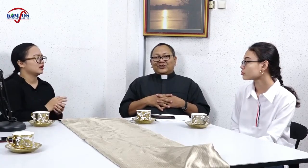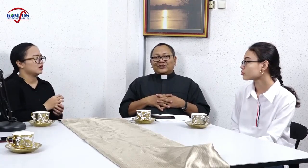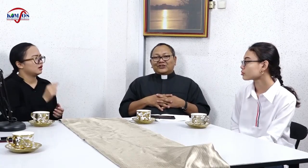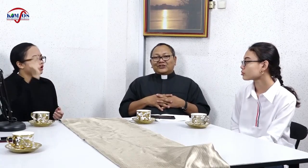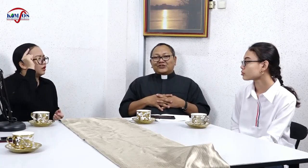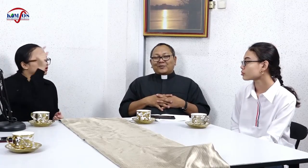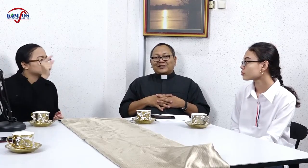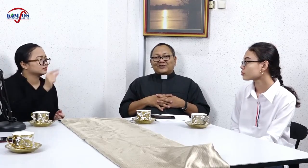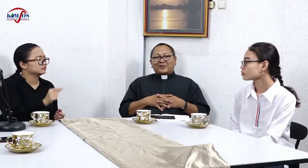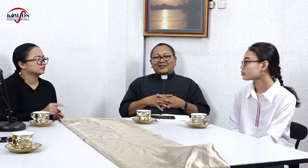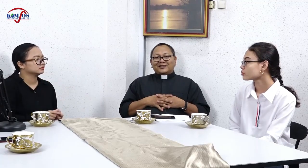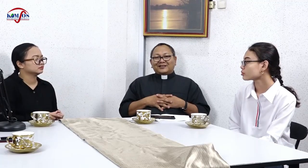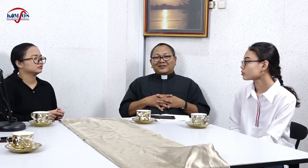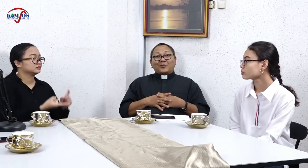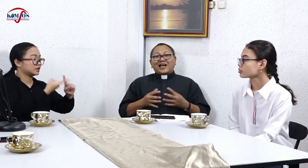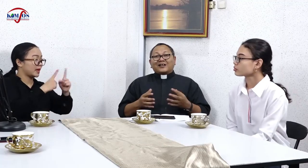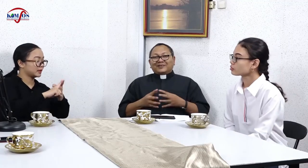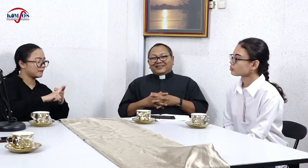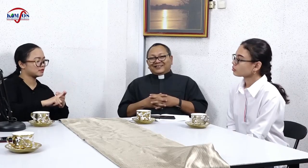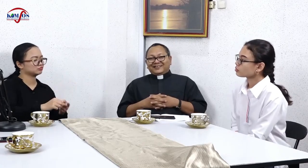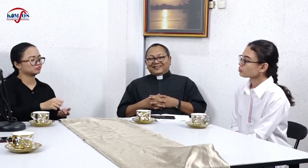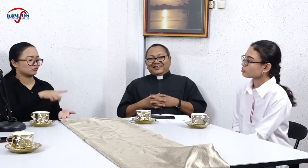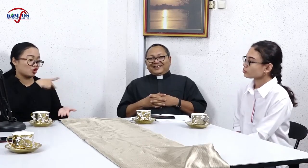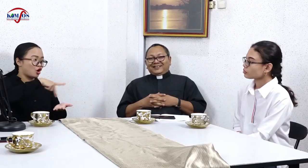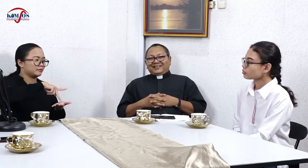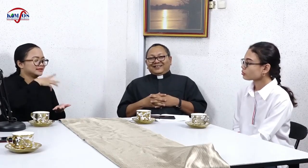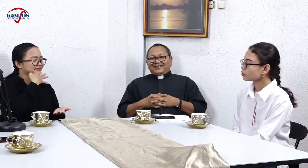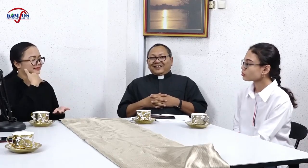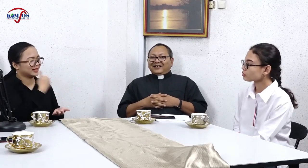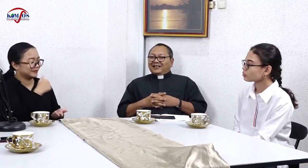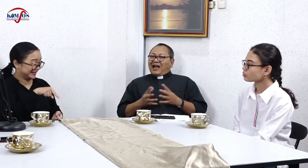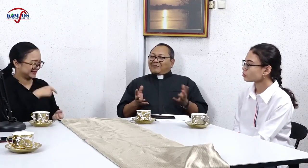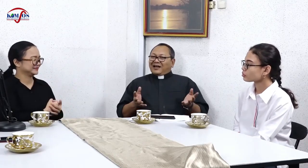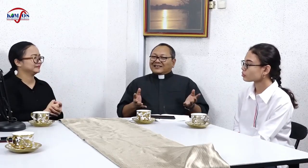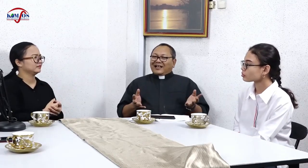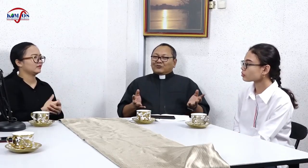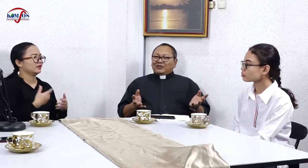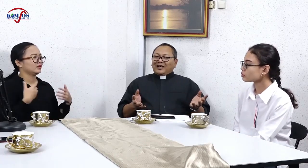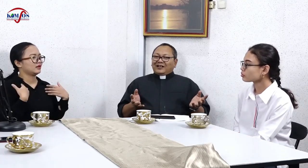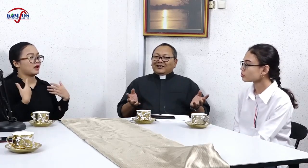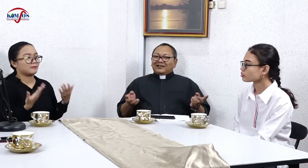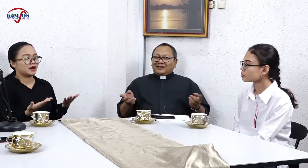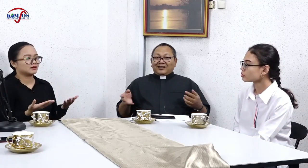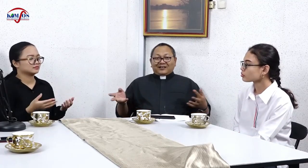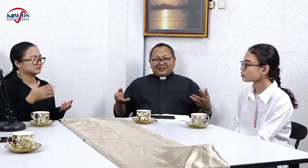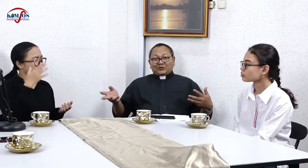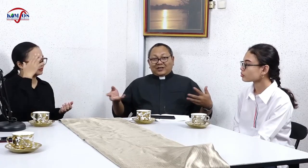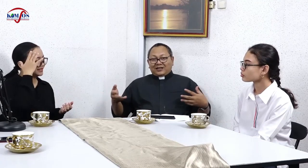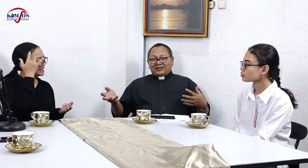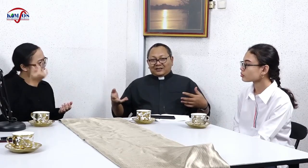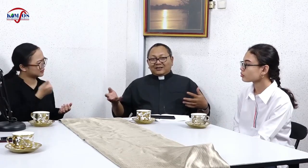untuk sobat-sobat ngopi cakep apa kesanmu dengan